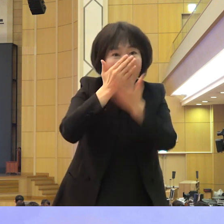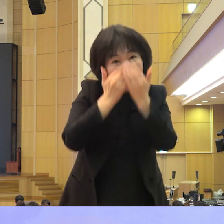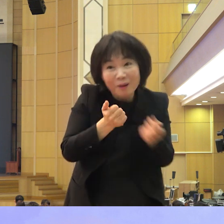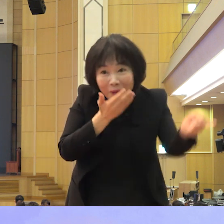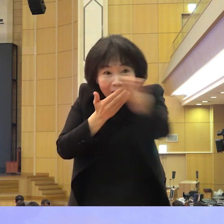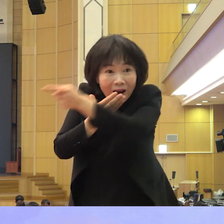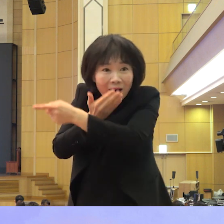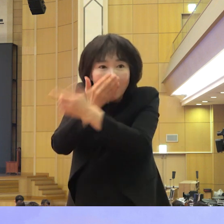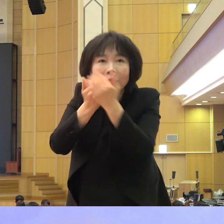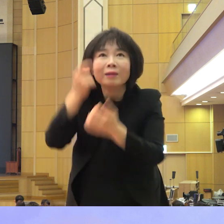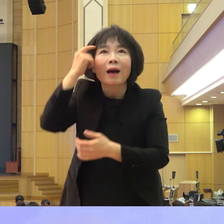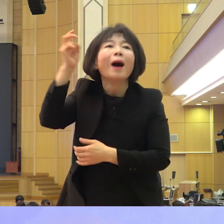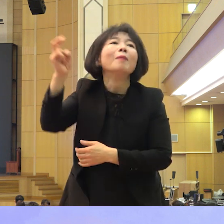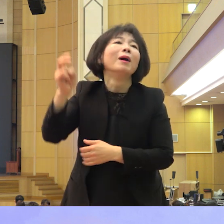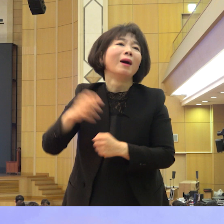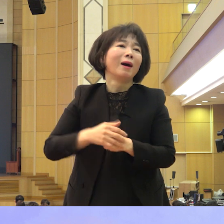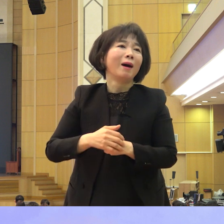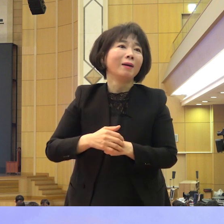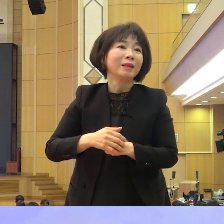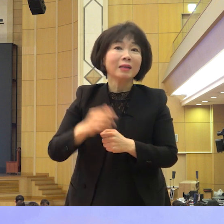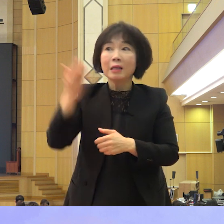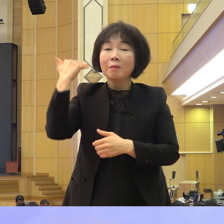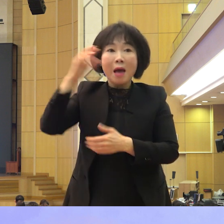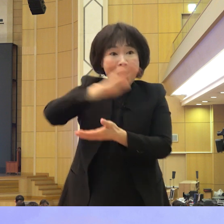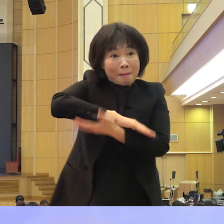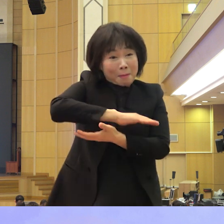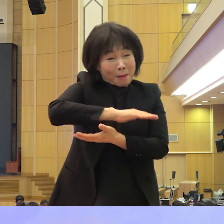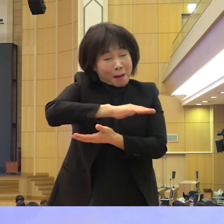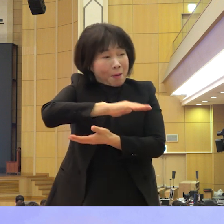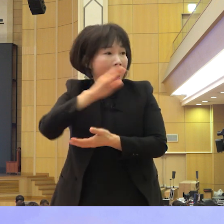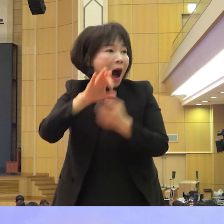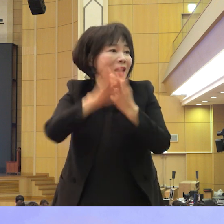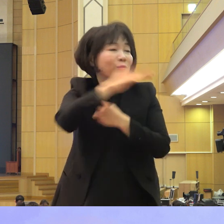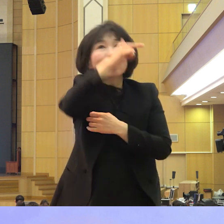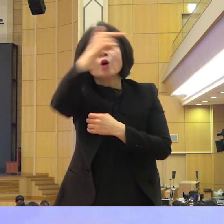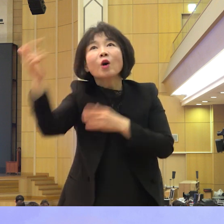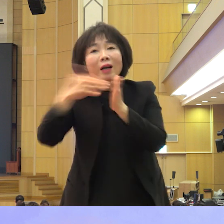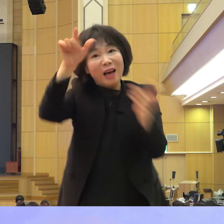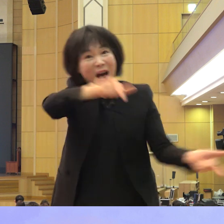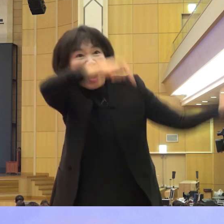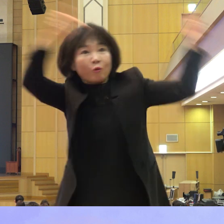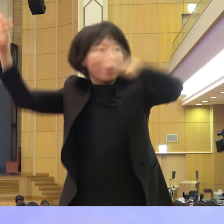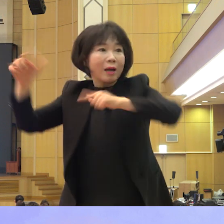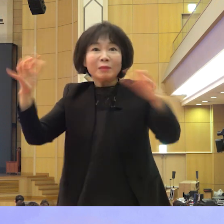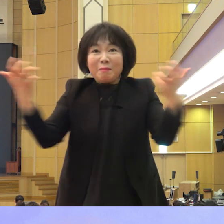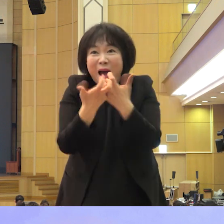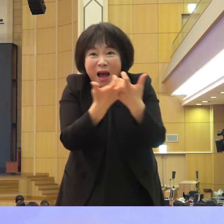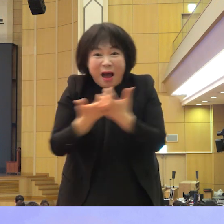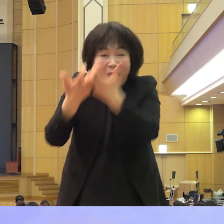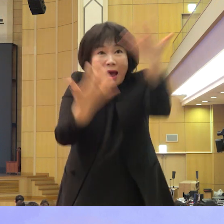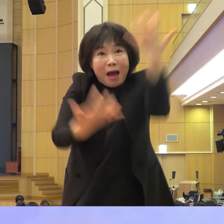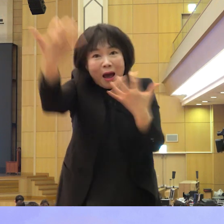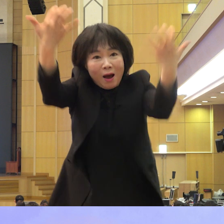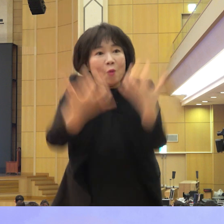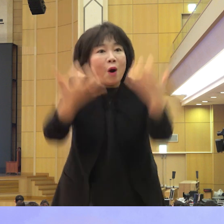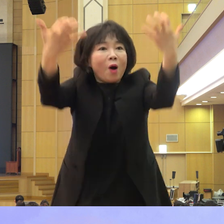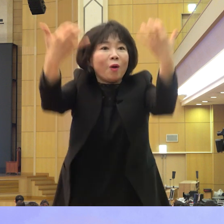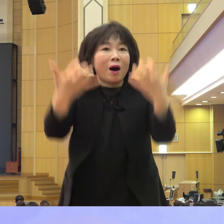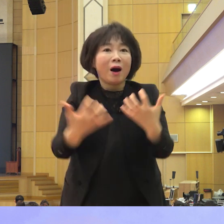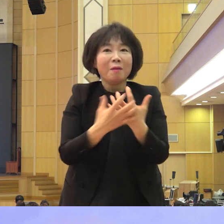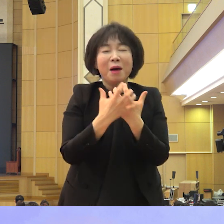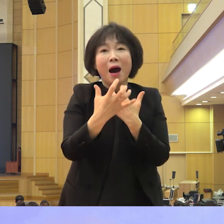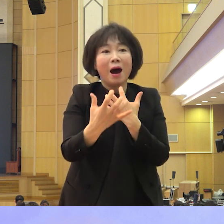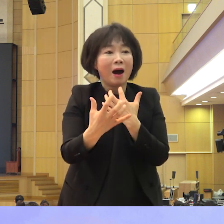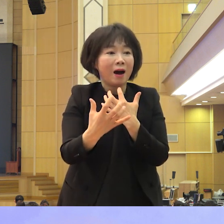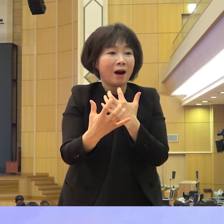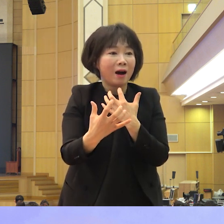사도 바울이 사도행전에 보니까요, 한 곳에 가서 말씀을 증거하는데 얼마나 오랫동안 말씀을